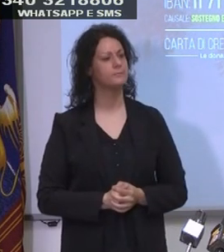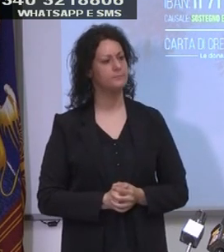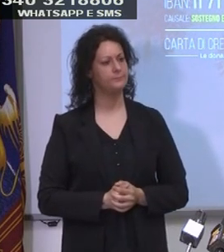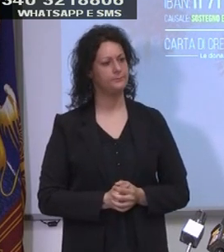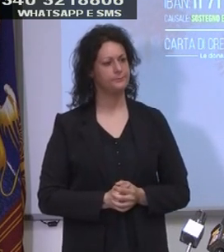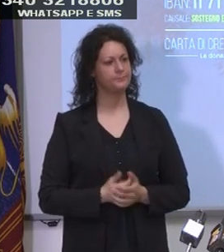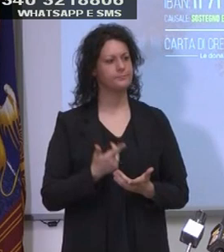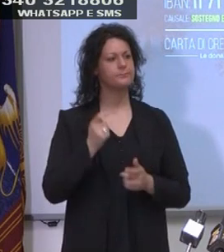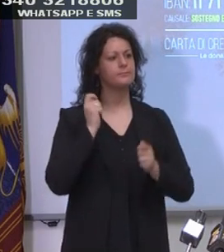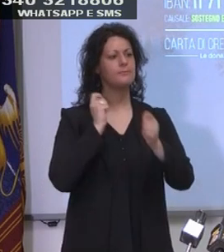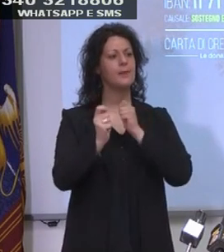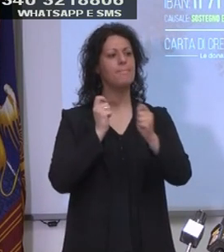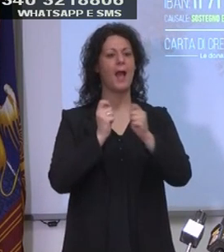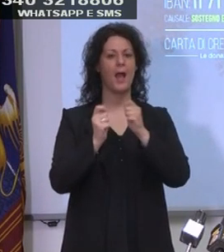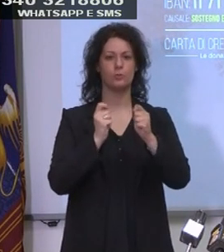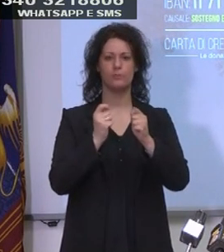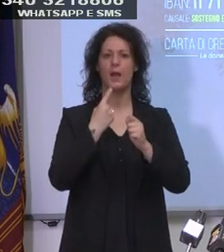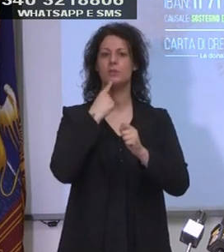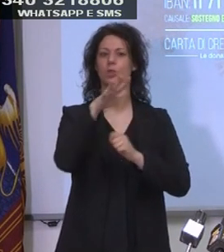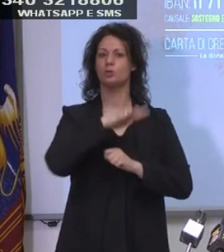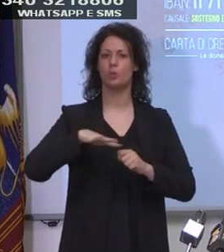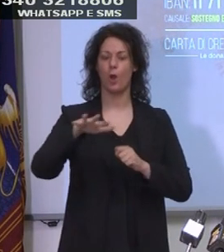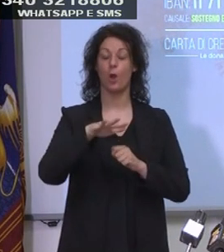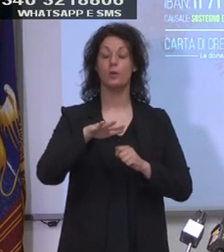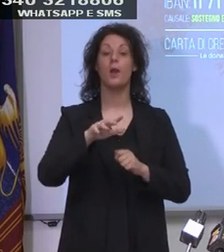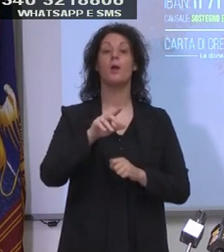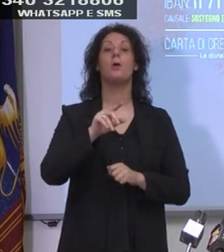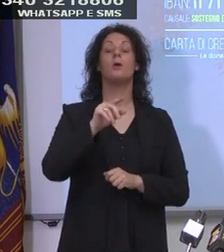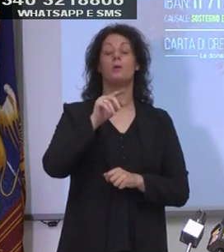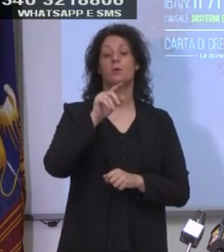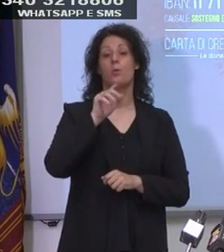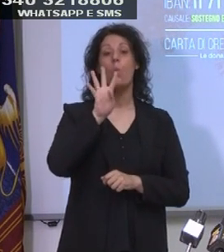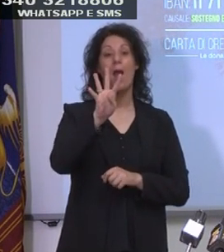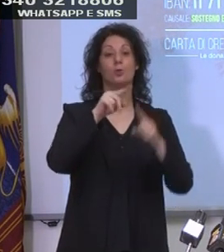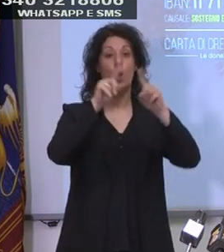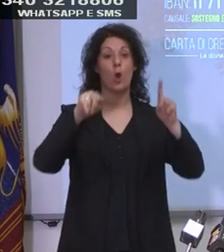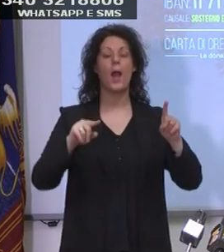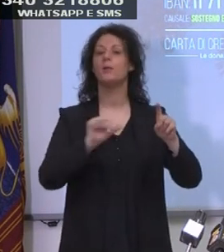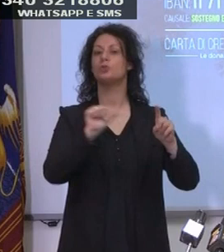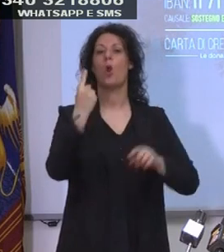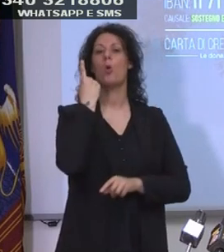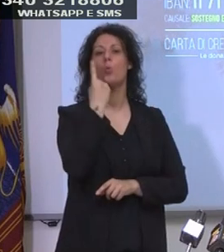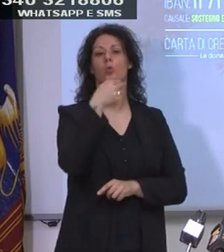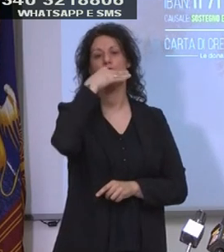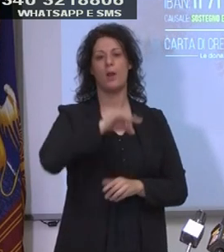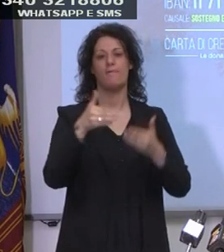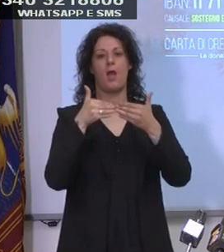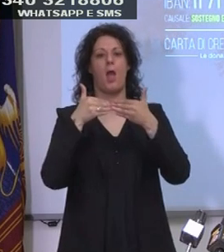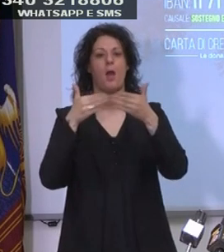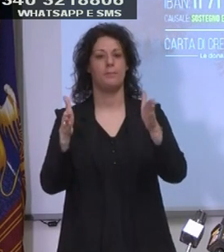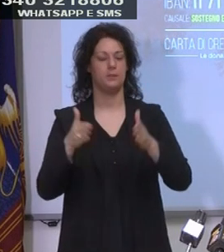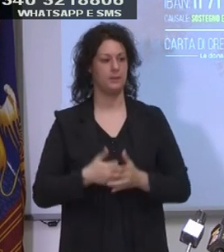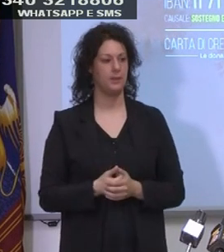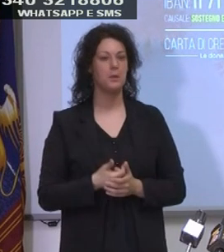Padova, riaprirà un solo locale su quattro. Secondo lei è solo di questione di distanze e linee guida o piuttosto che la gente in questo momento pensa